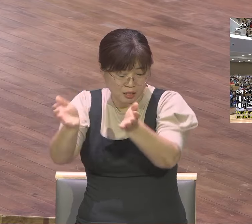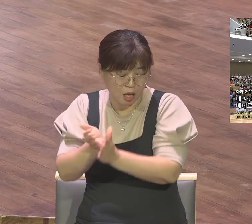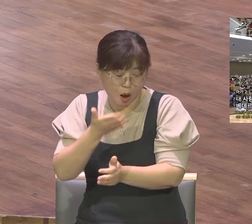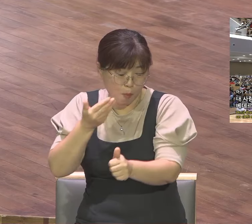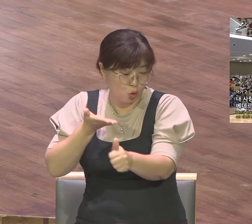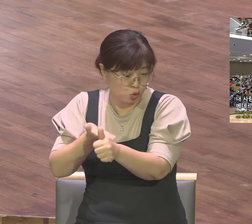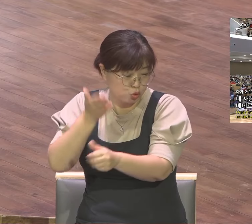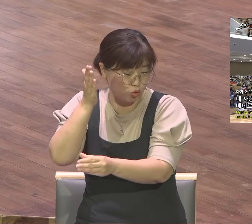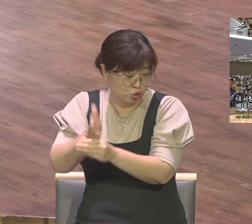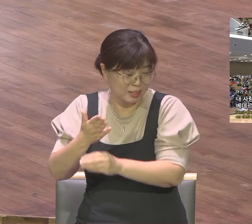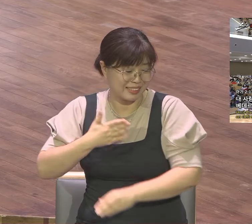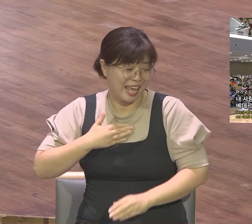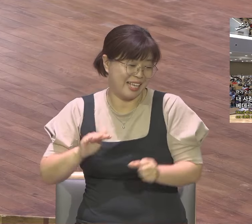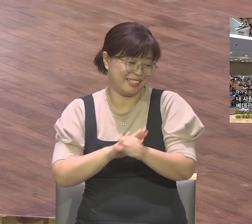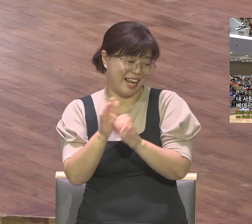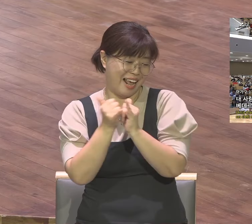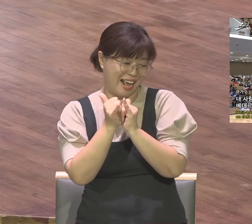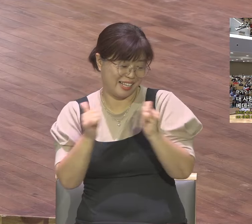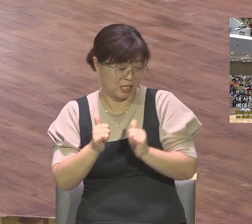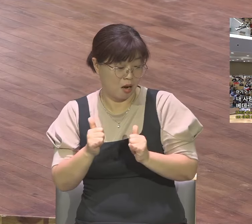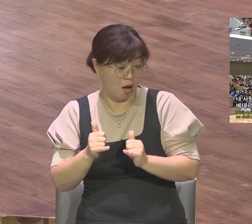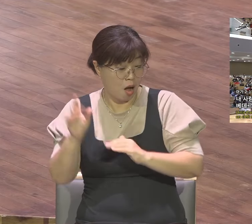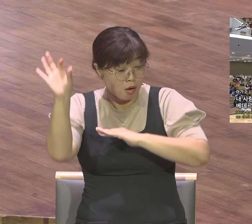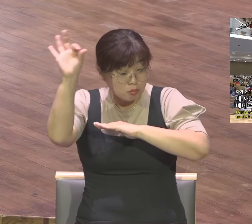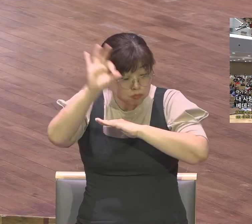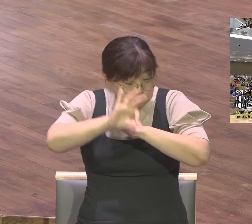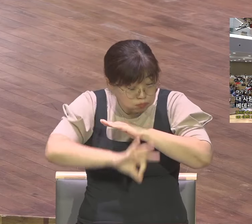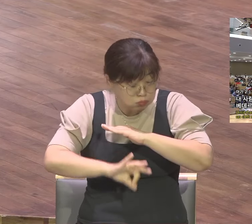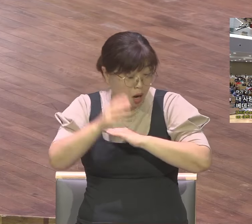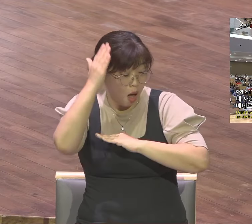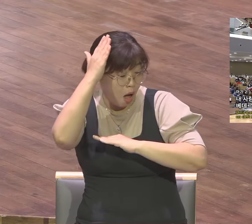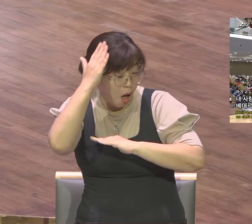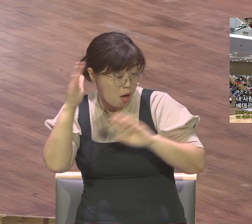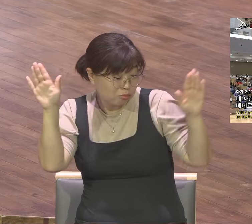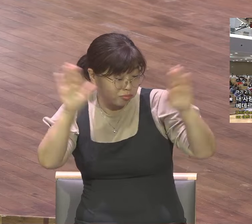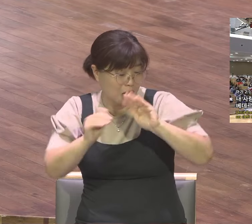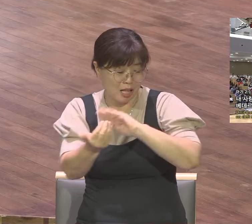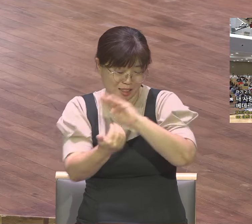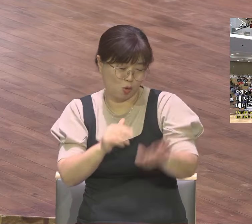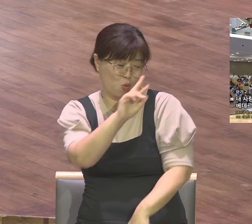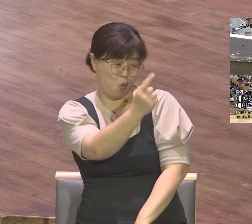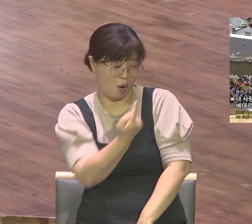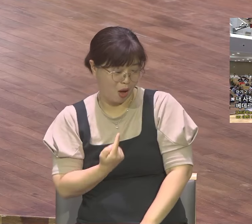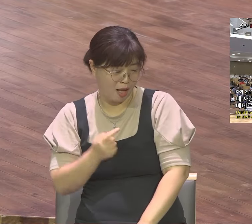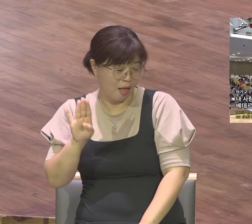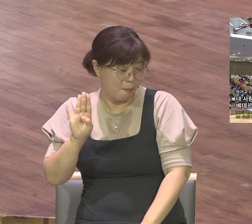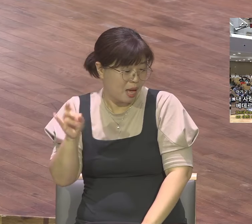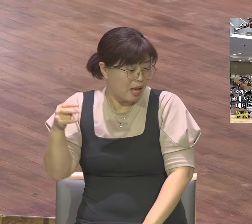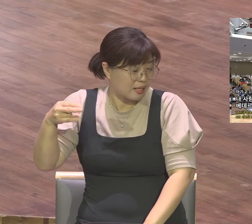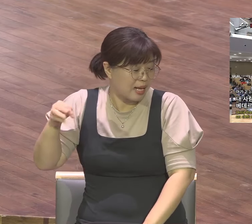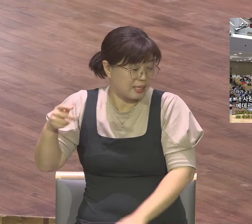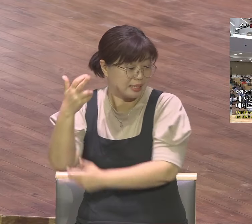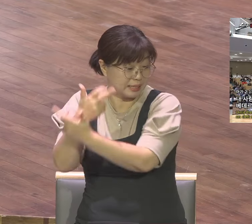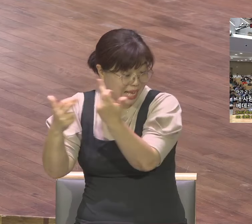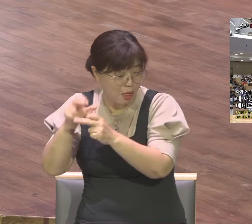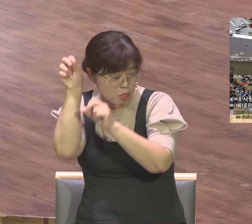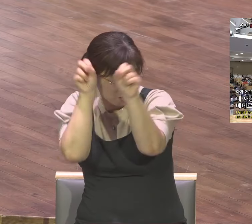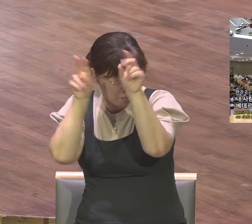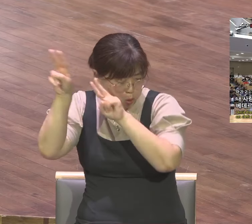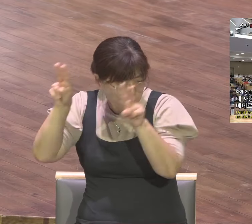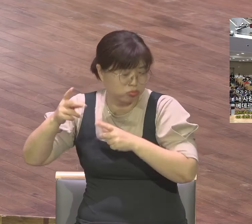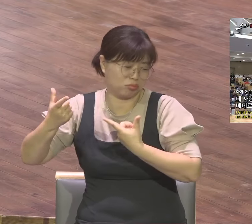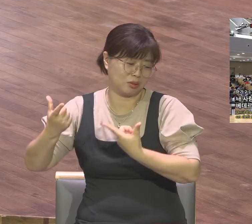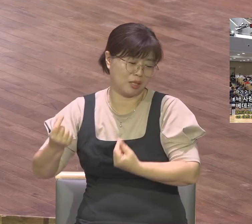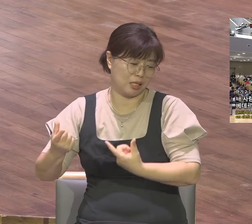내 사랑하는 자야, 날이 저물고 그림자가 사라지기 전에 돌아와서 베델 산의 노루와 어린